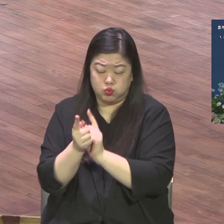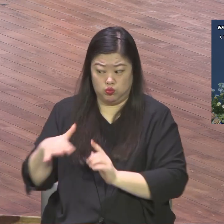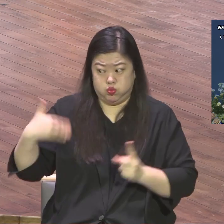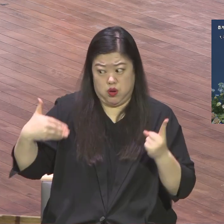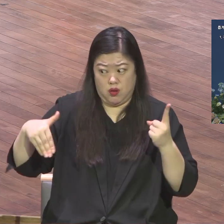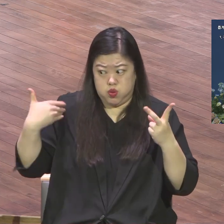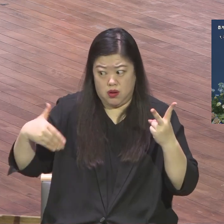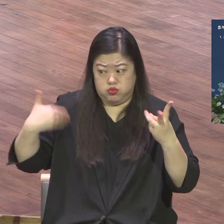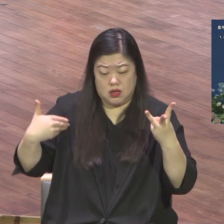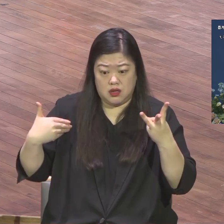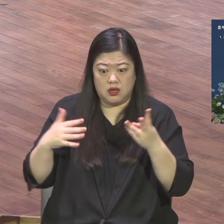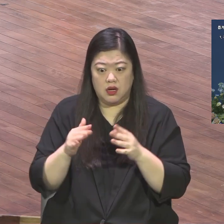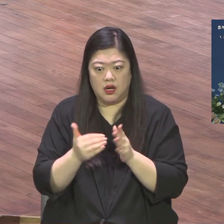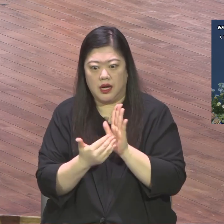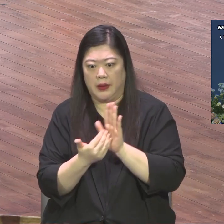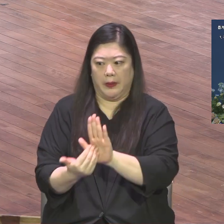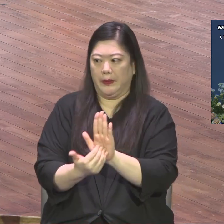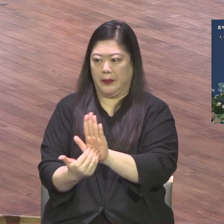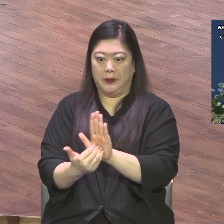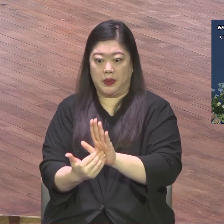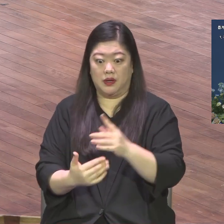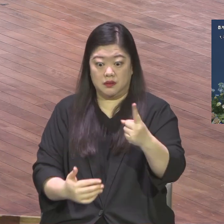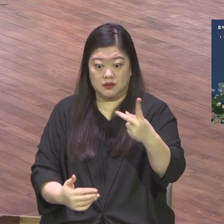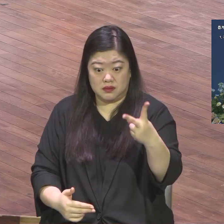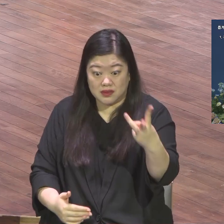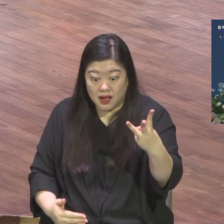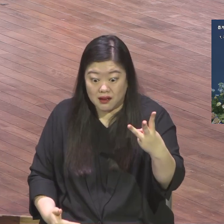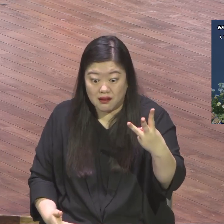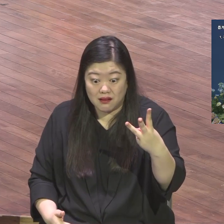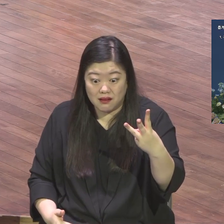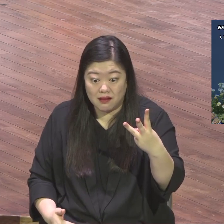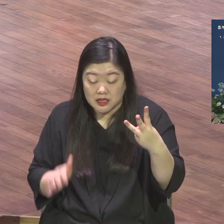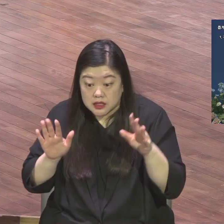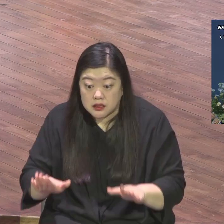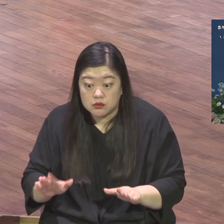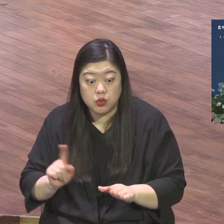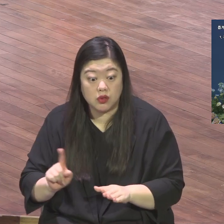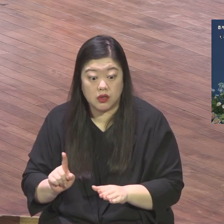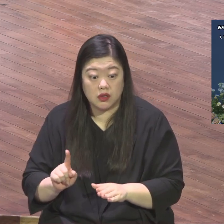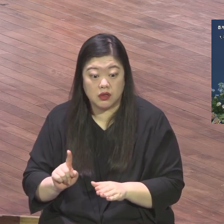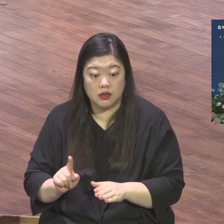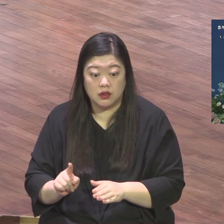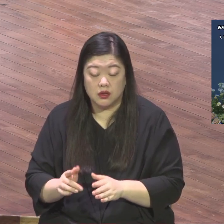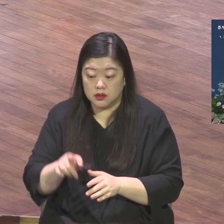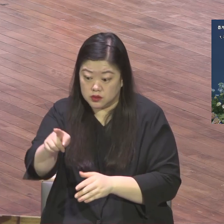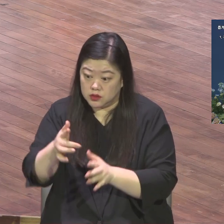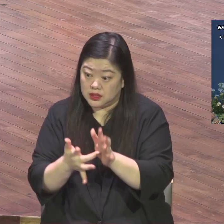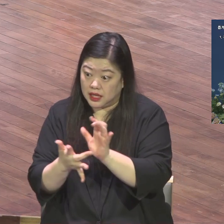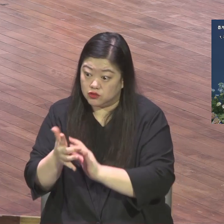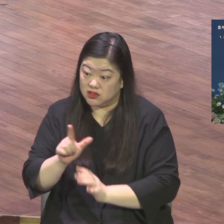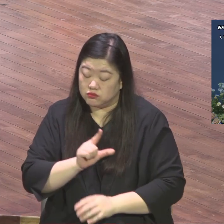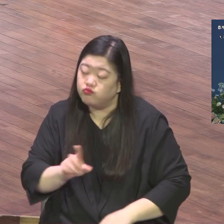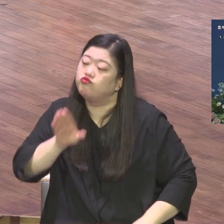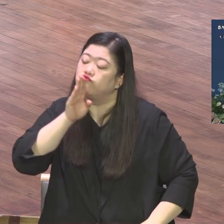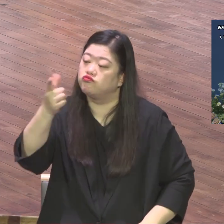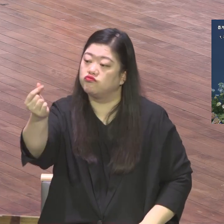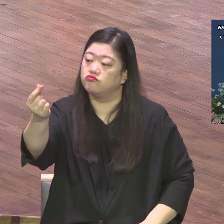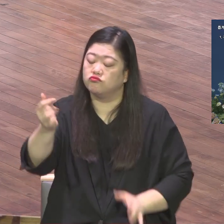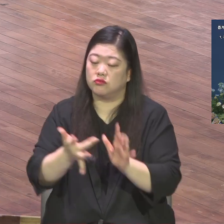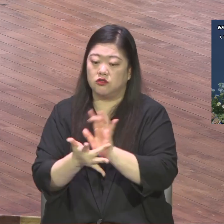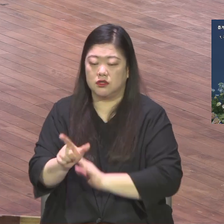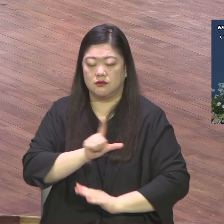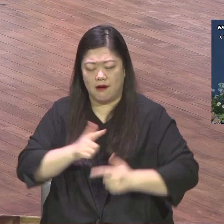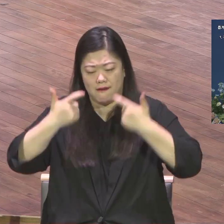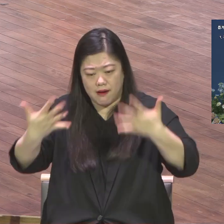급정이었던 베드로가 지금 말이죠, 완전히 성령 충만해서 이 영적 체험하고 나니까 지금